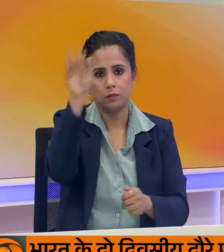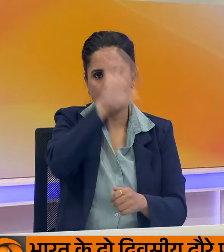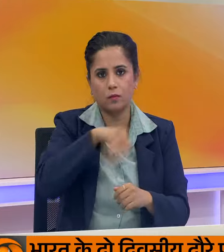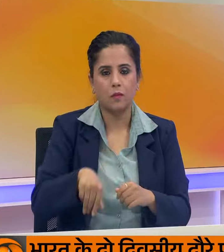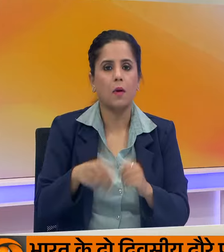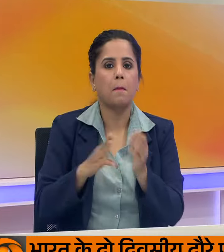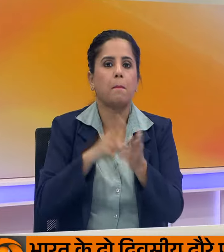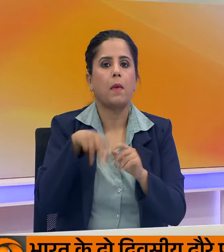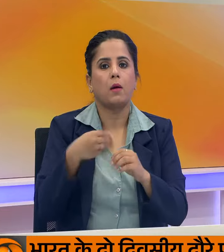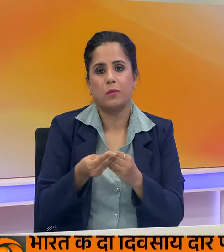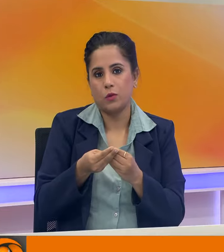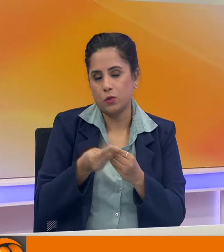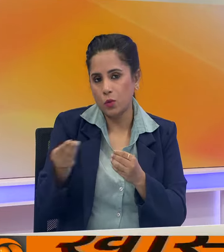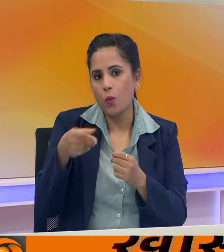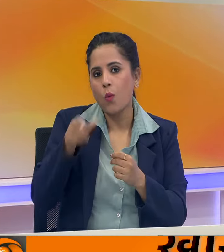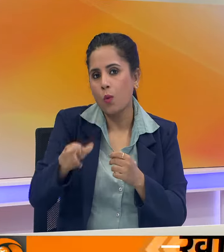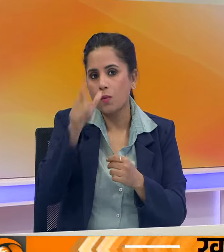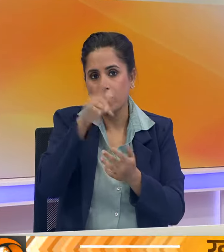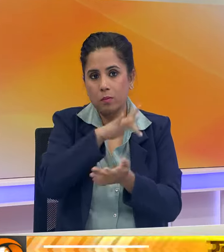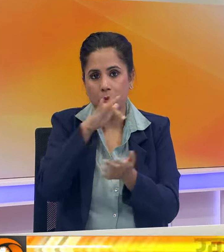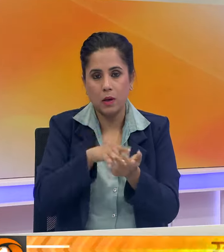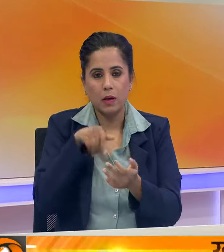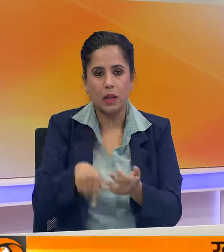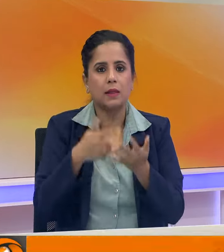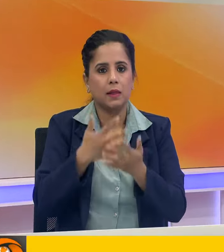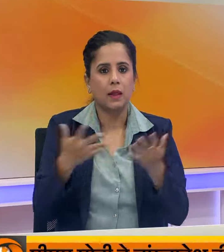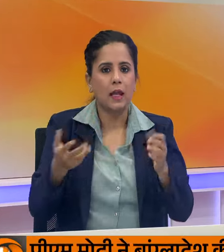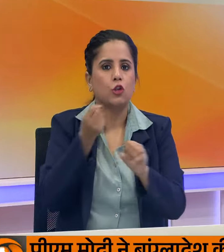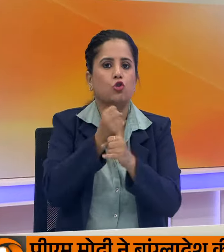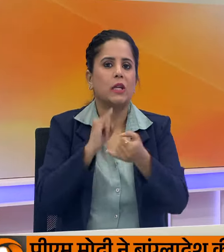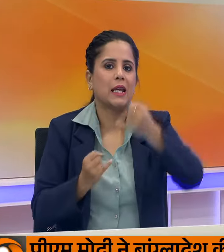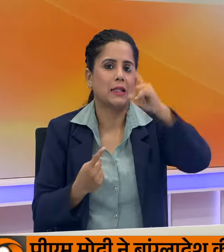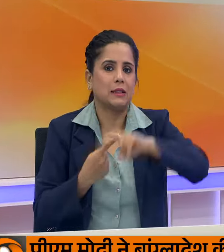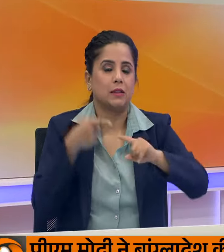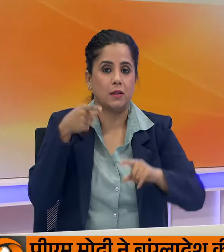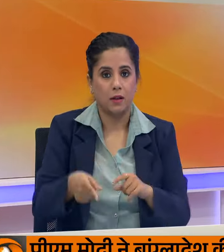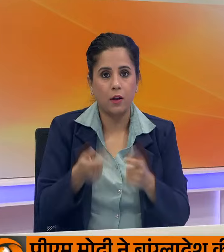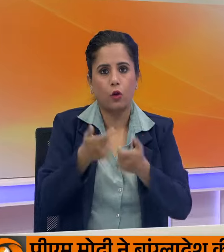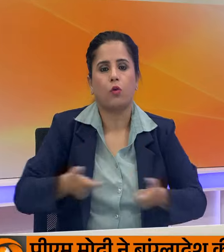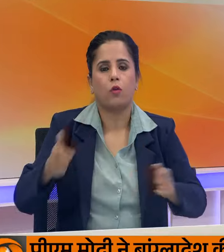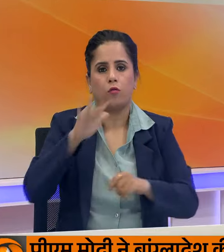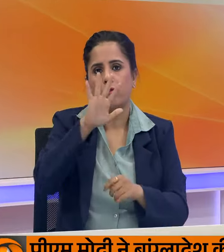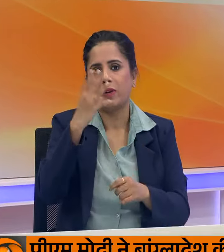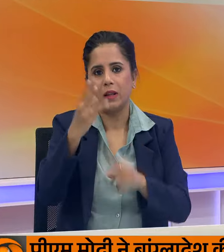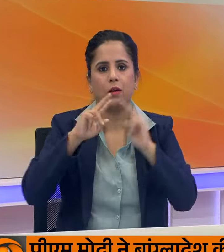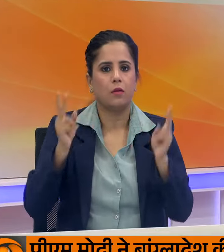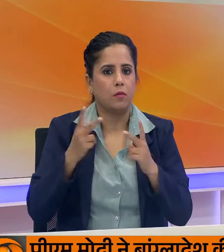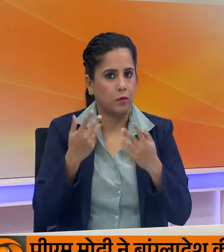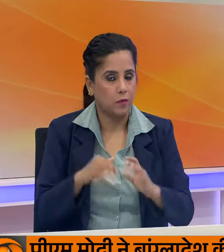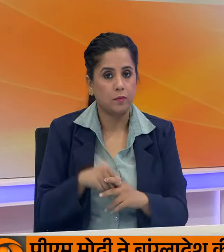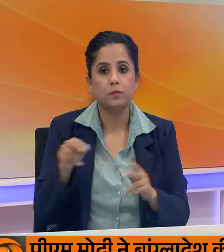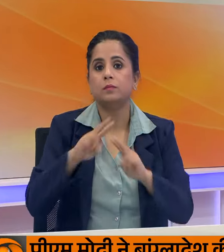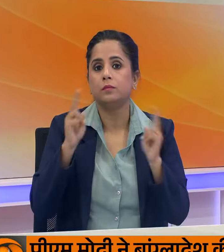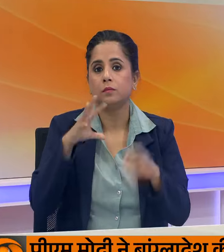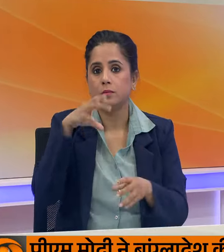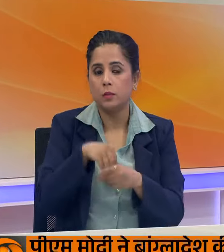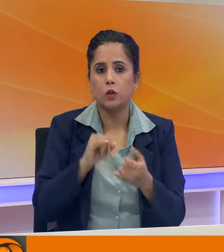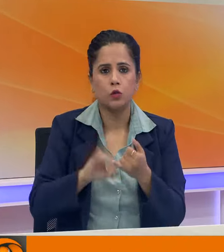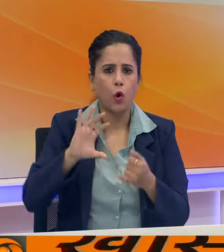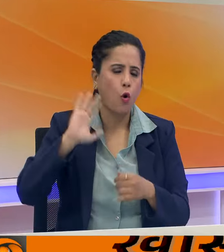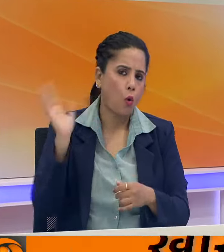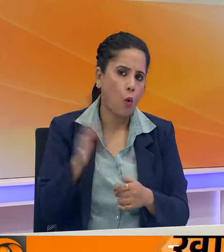मंडपम में वस्तु और सेवा कर यानी कि जीएसटी परिषद की 5वी बैठक हुई इस बैठक में सभी